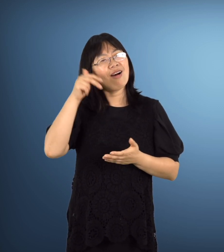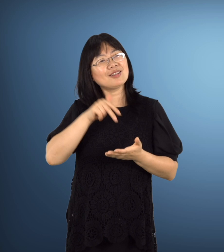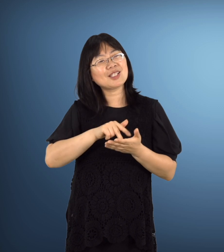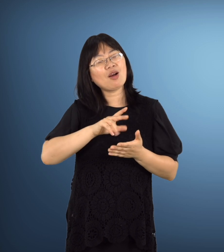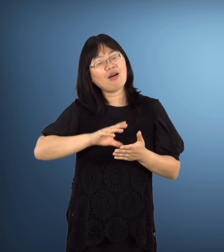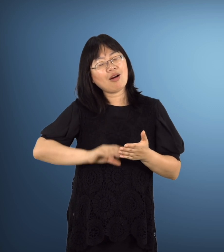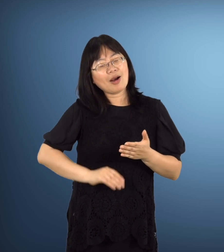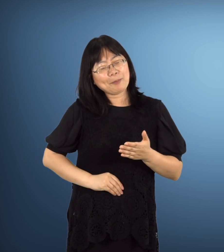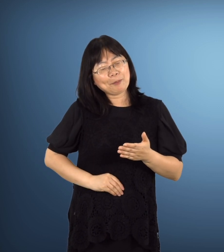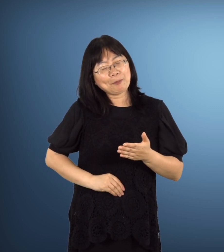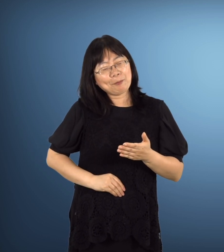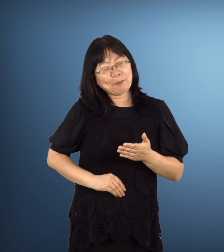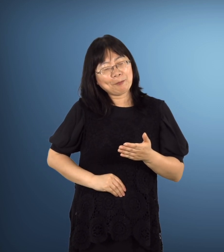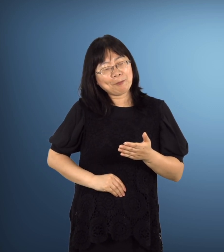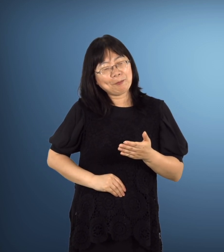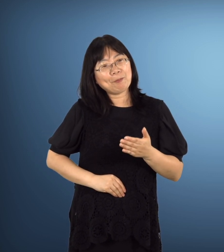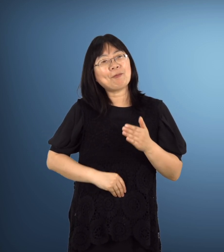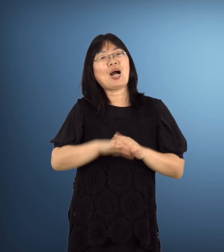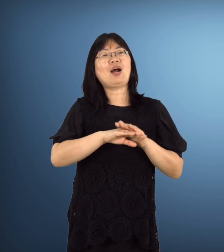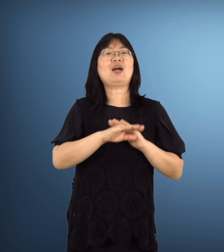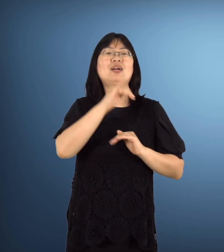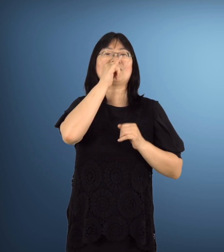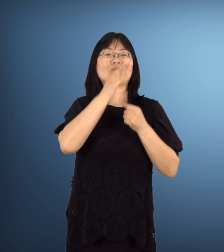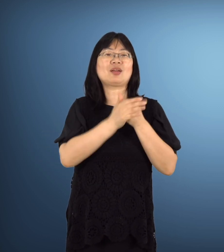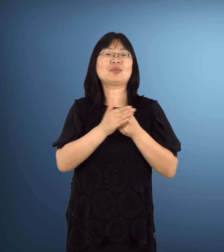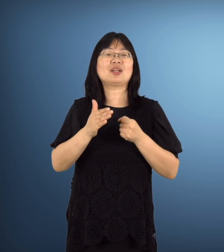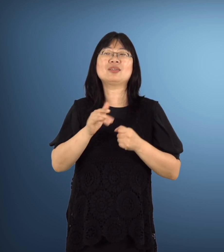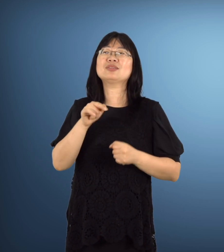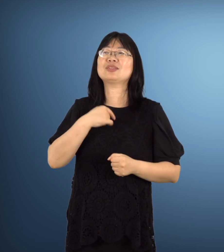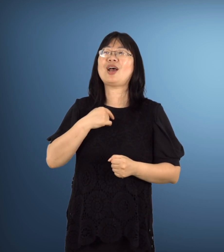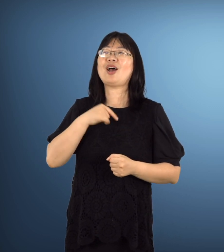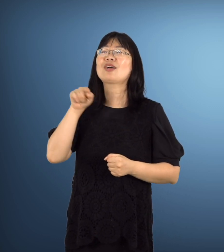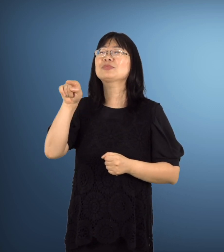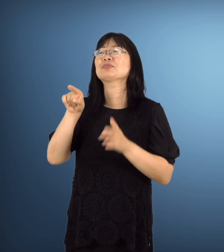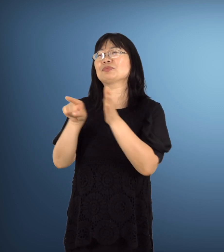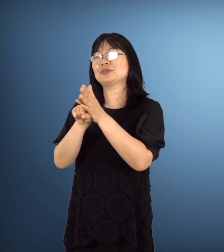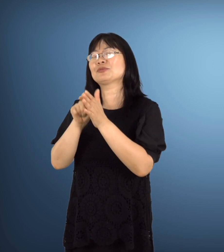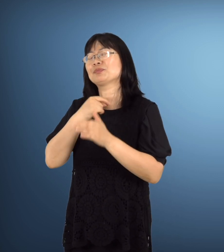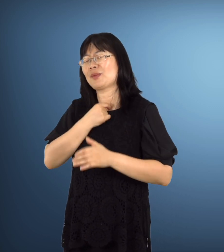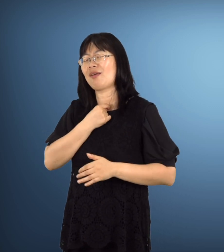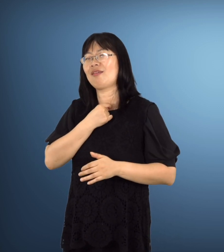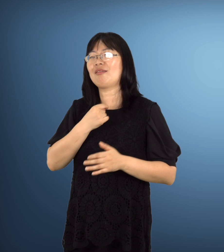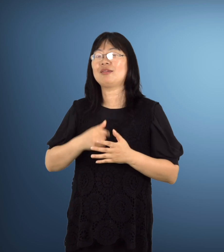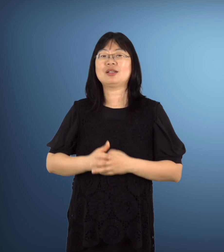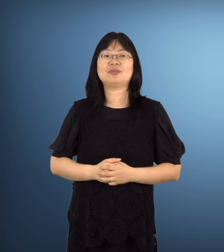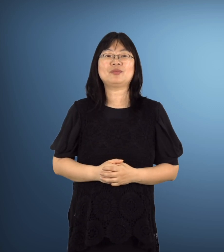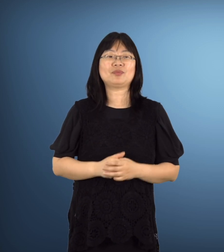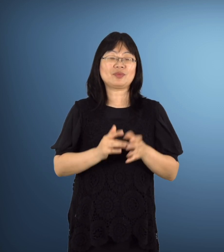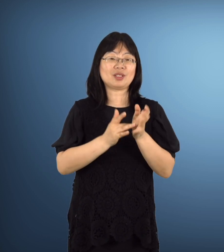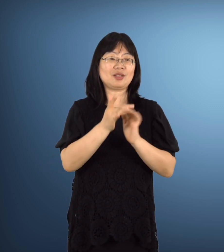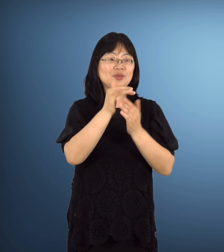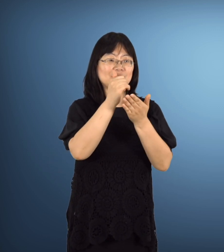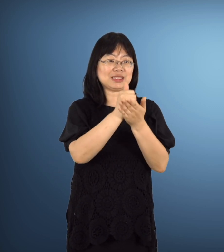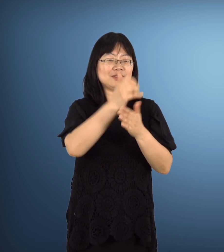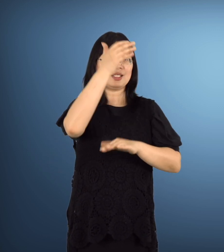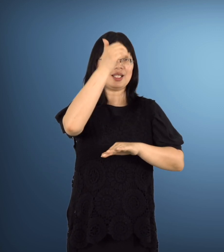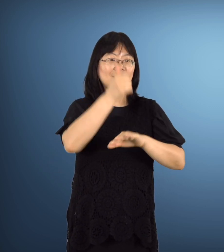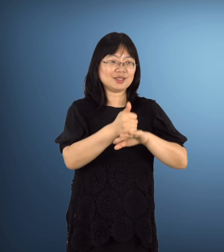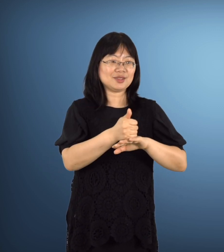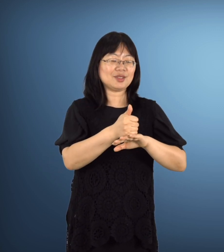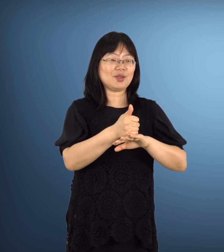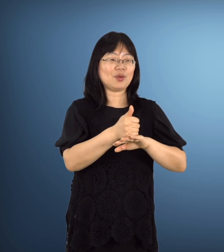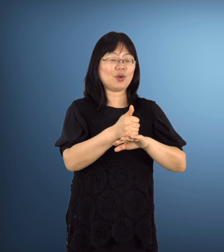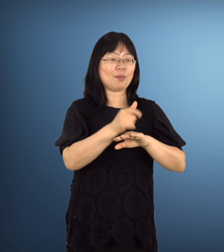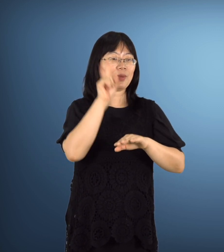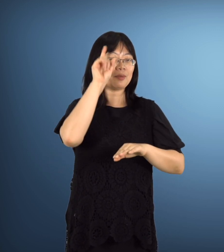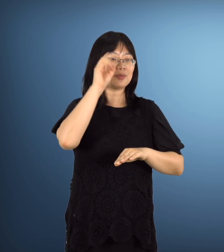다 차올랐어요. 그분이 누구십니까? 제가 믿고 싶습니다. 그러자 예수님이 드디어 자기를